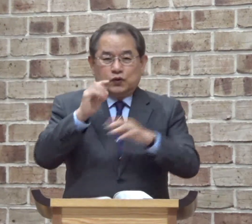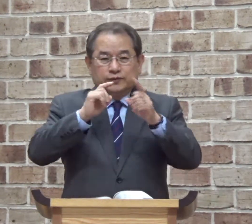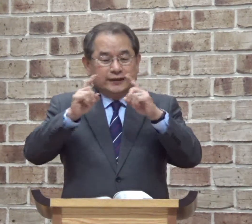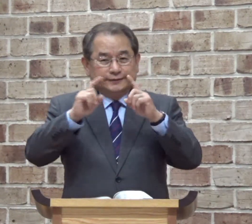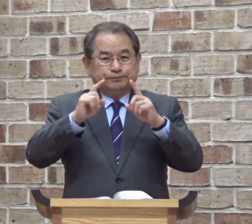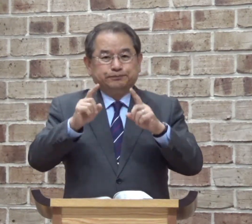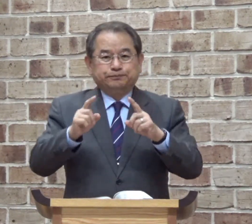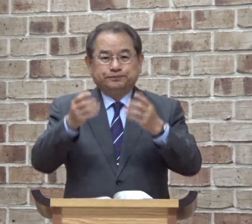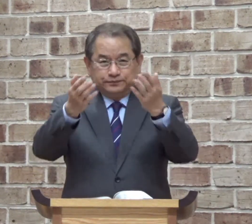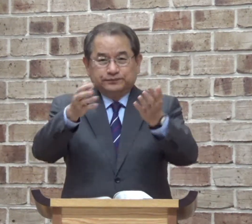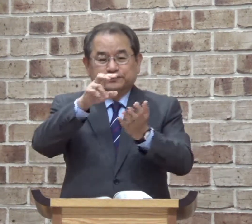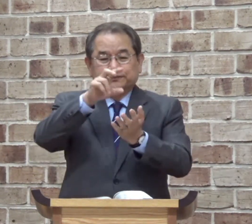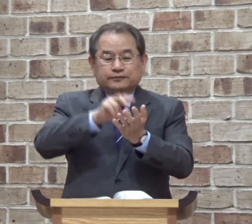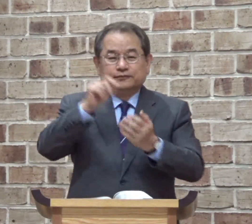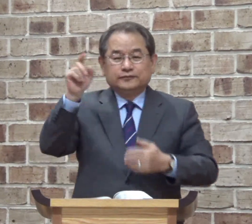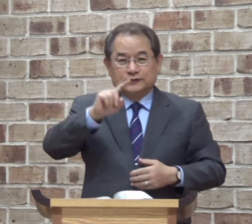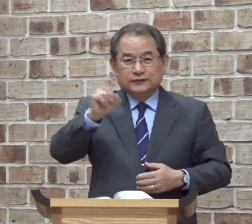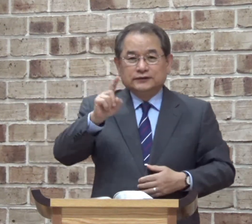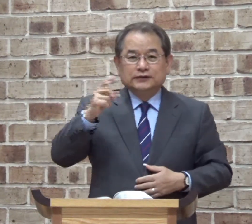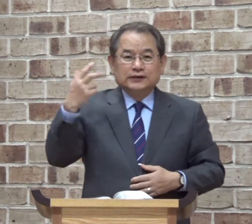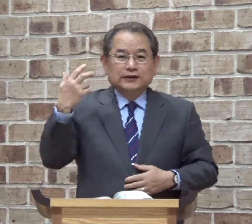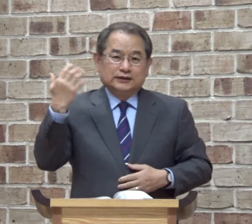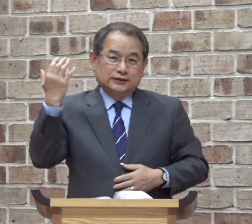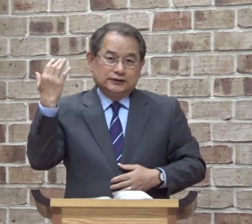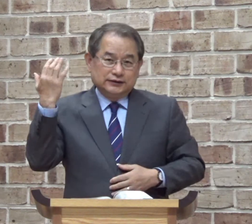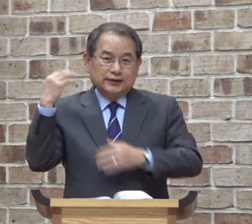계속 지금 그리스도인의 미덕 시리즈로